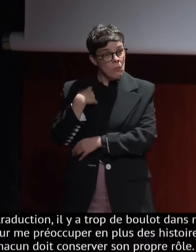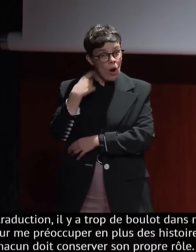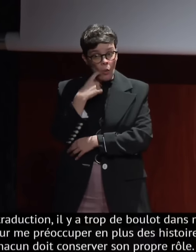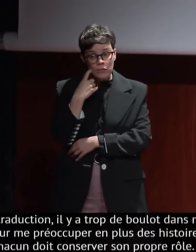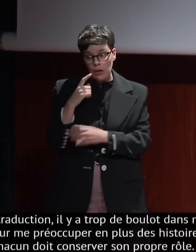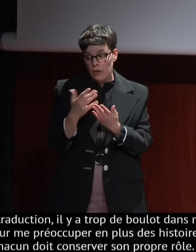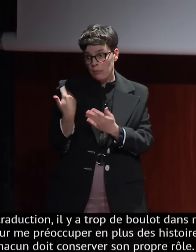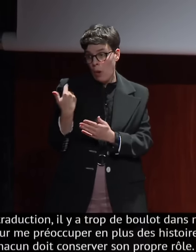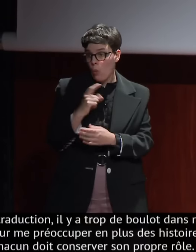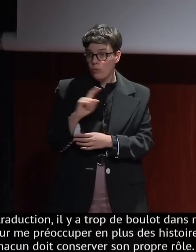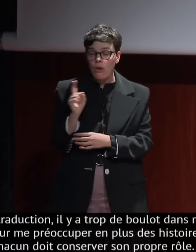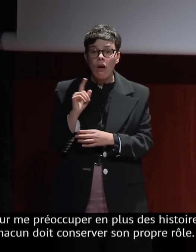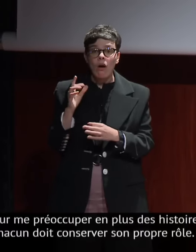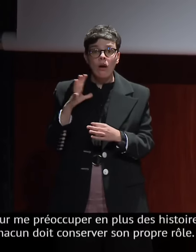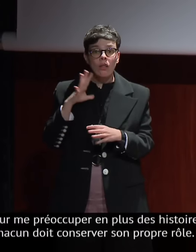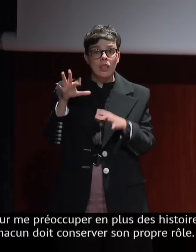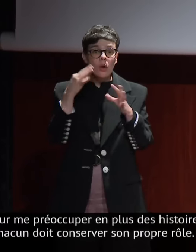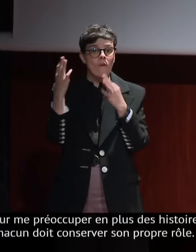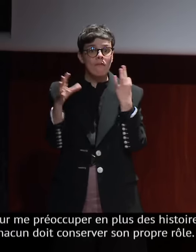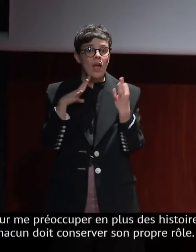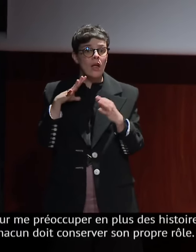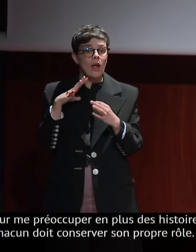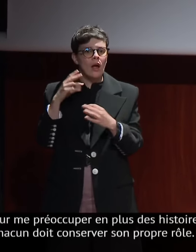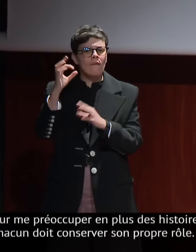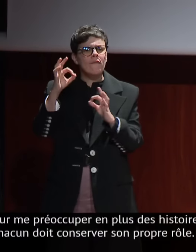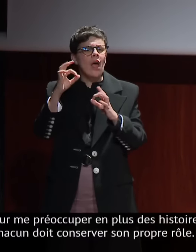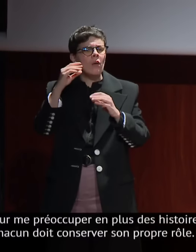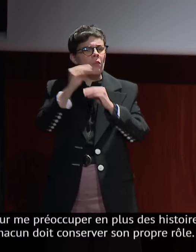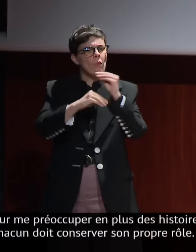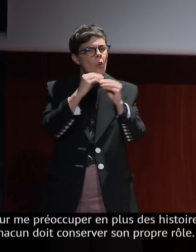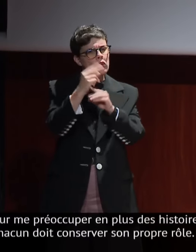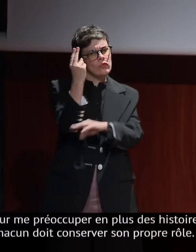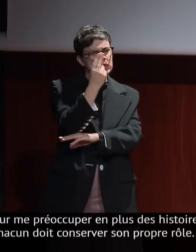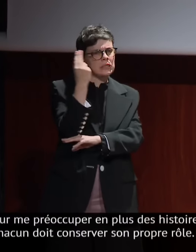Mais oui, moi j'ai remarqué que